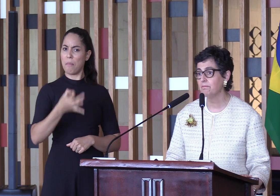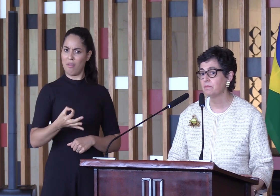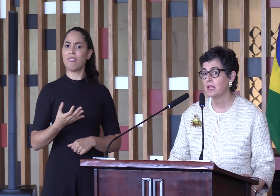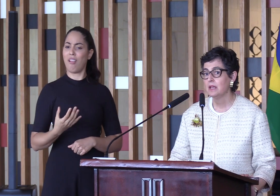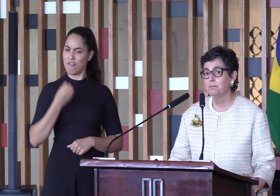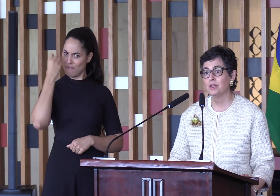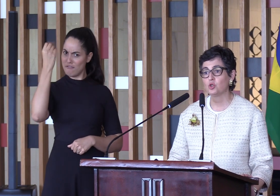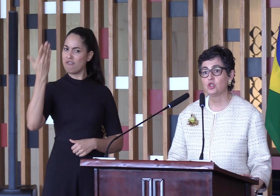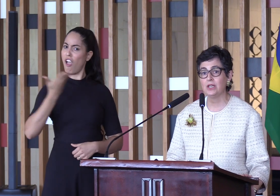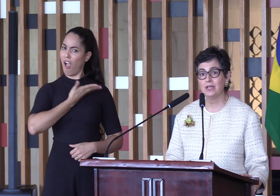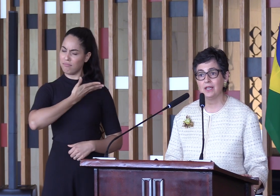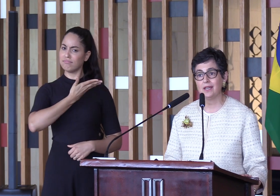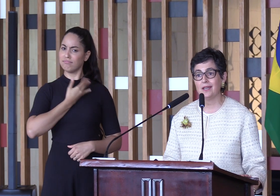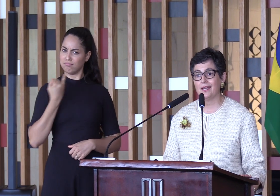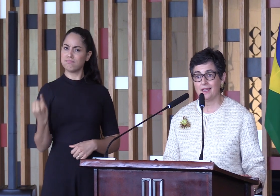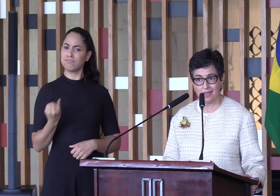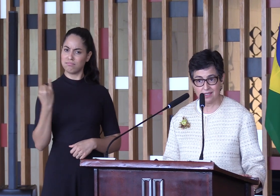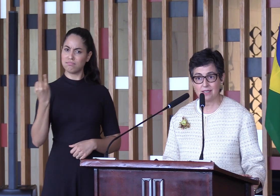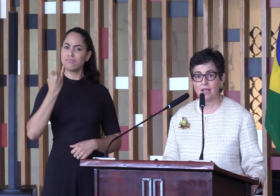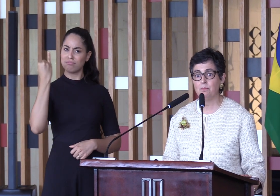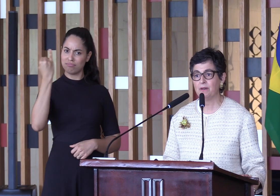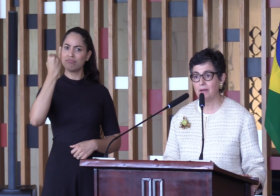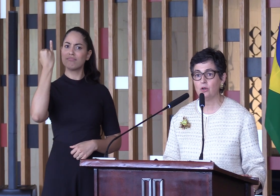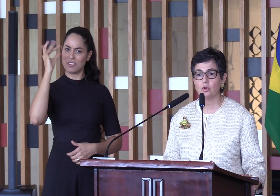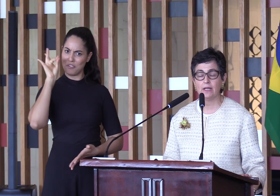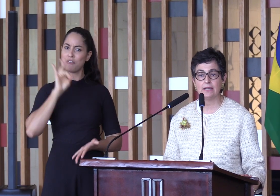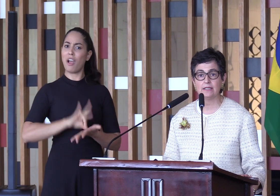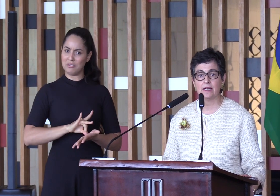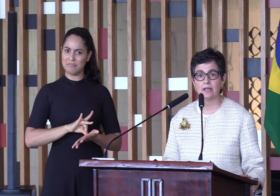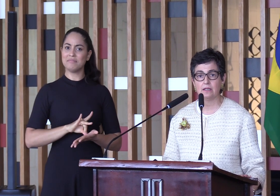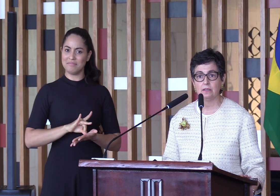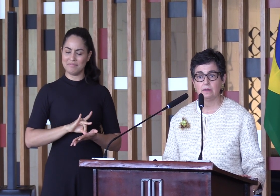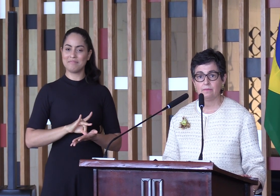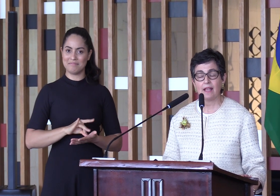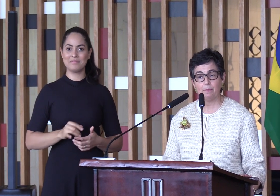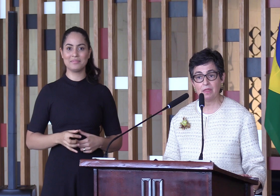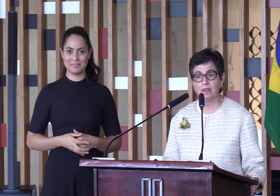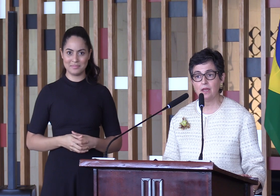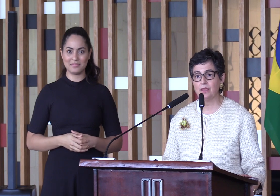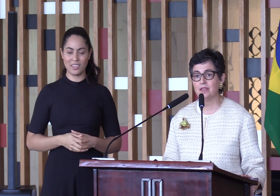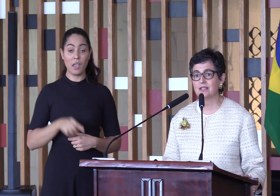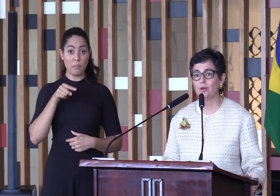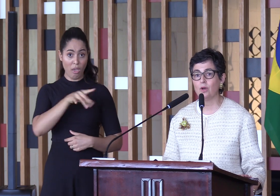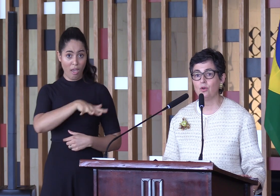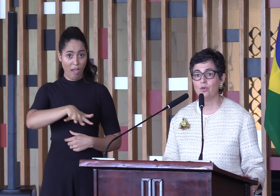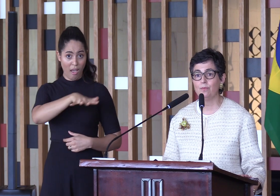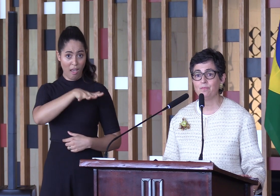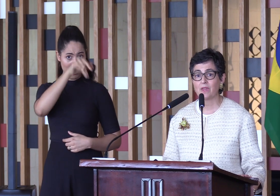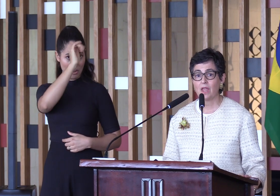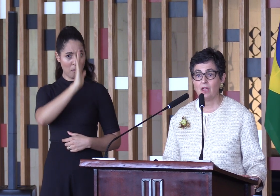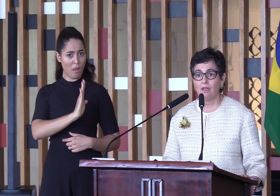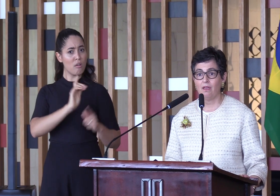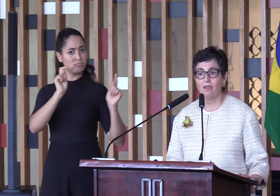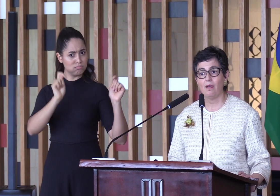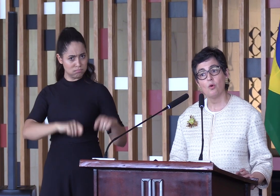amiga, mas sim é o primeiro em esta capacidade e, desde logo,